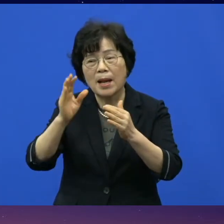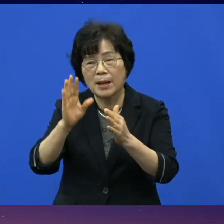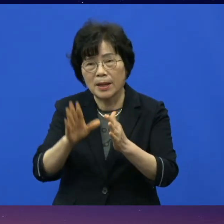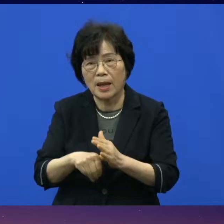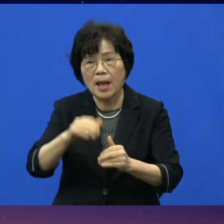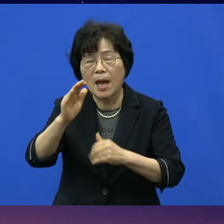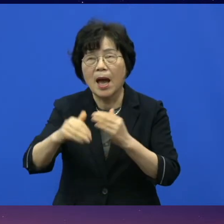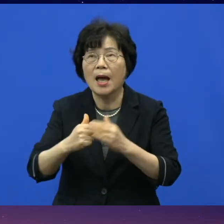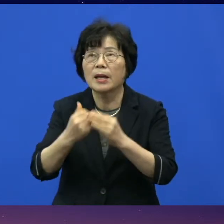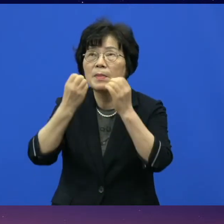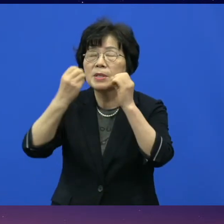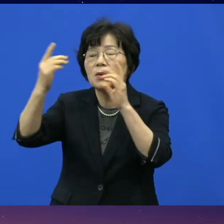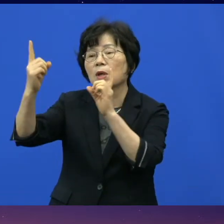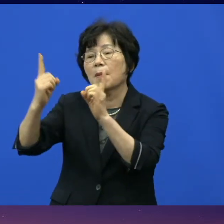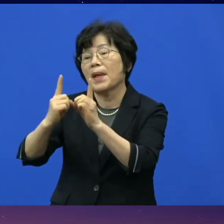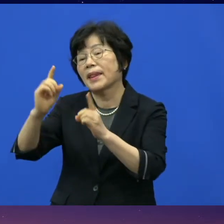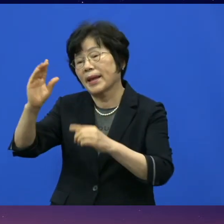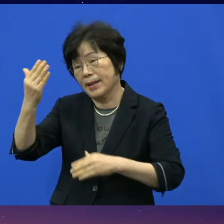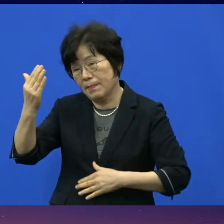새롭게 만나요.